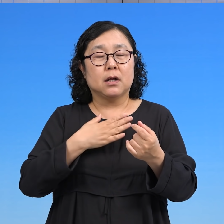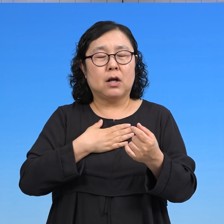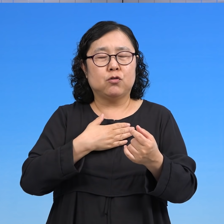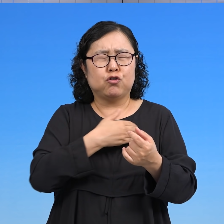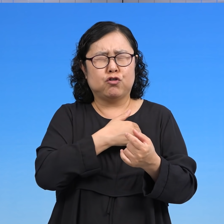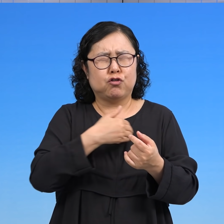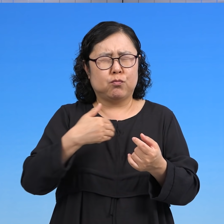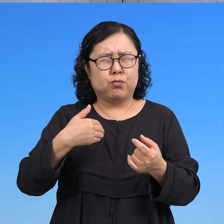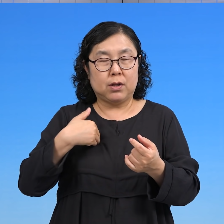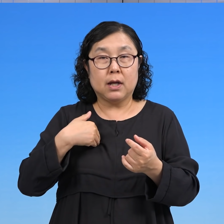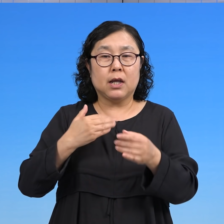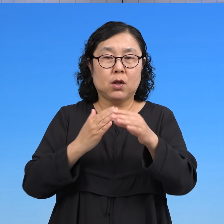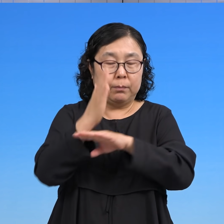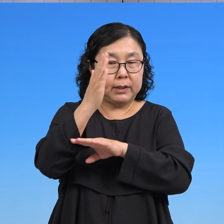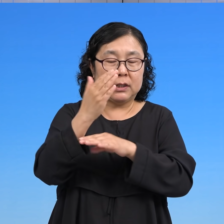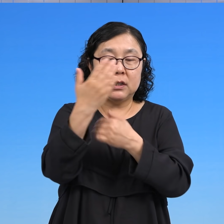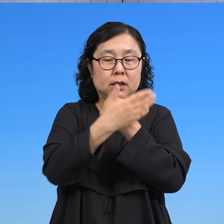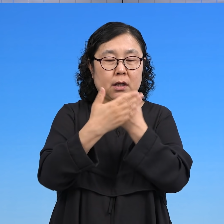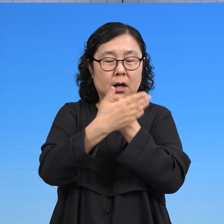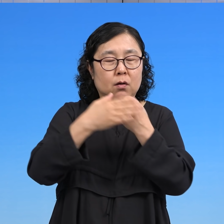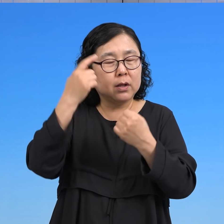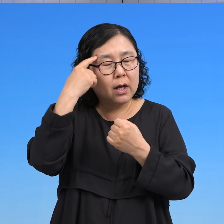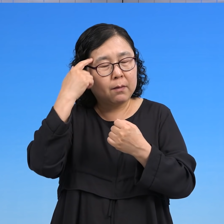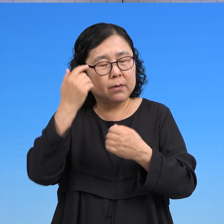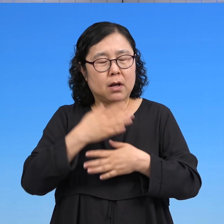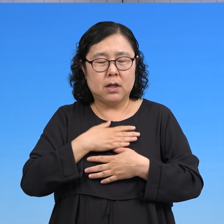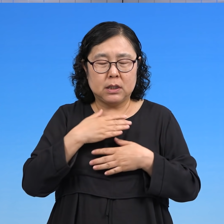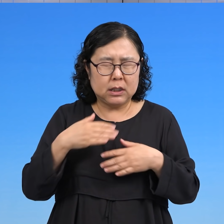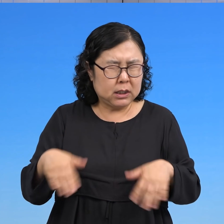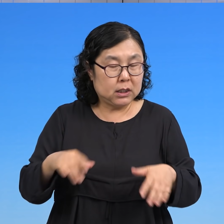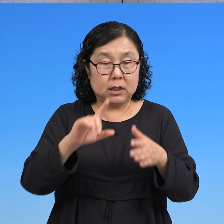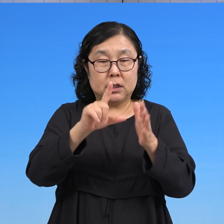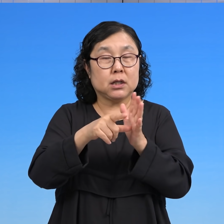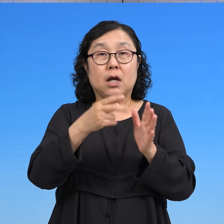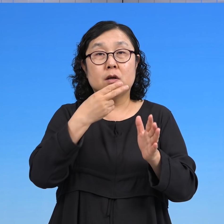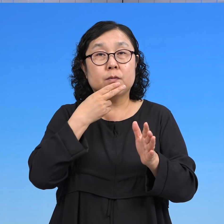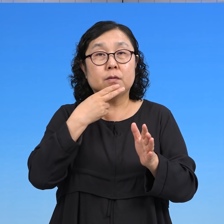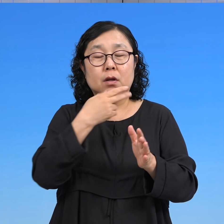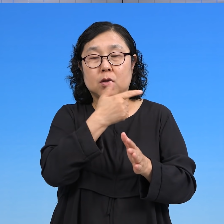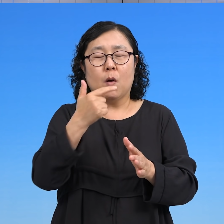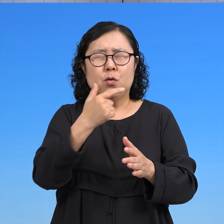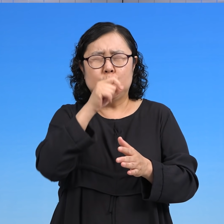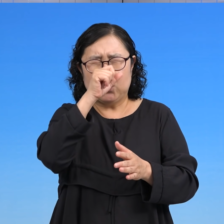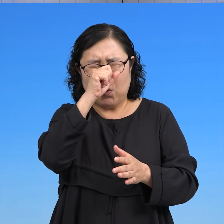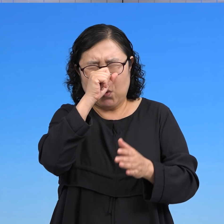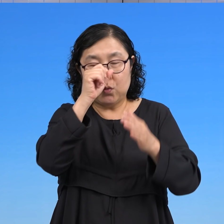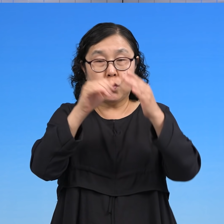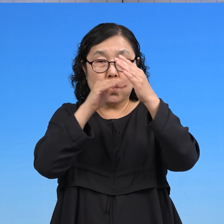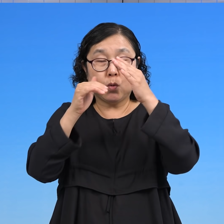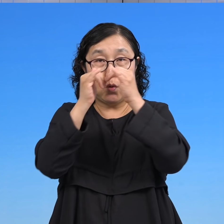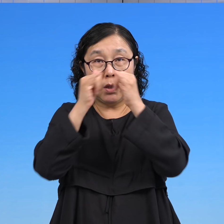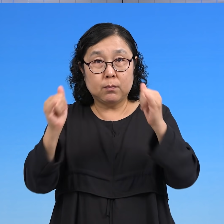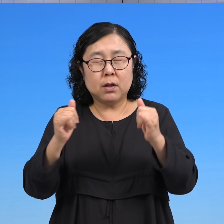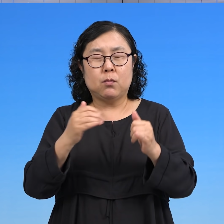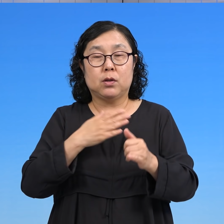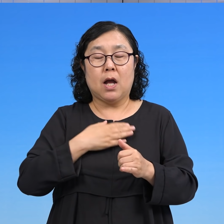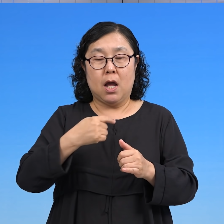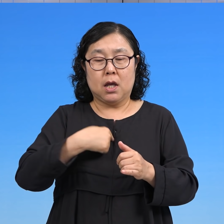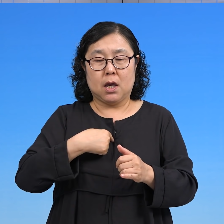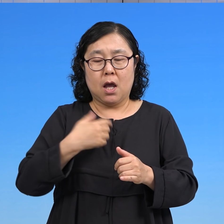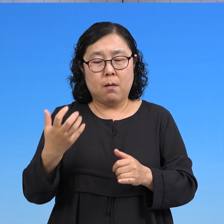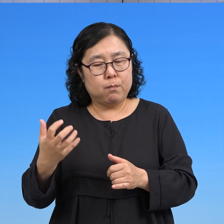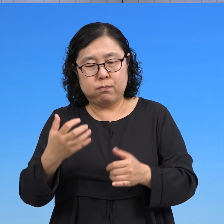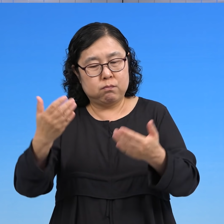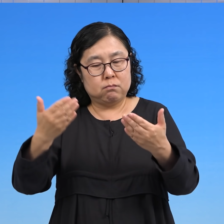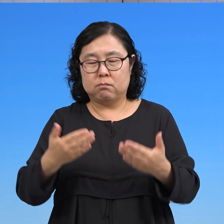그걸 과분한 은혜라고 생각하거든요. 뭐 지칠 겨를이 없었던 게 너무 좋은 성도님들이, 누가 제게 아픔을